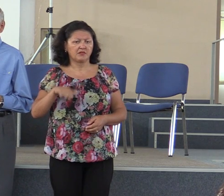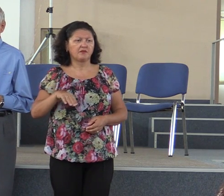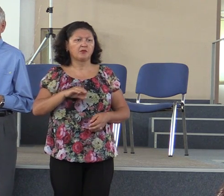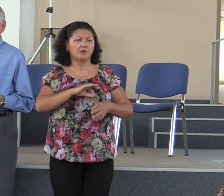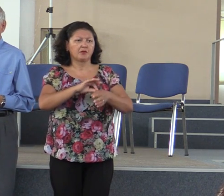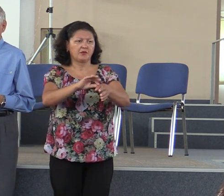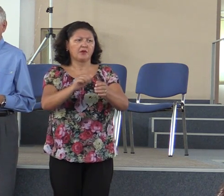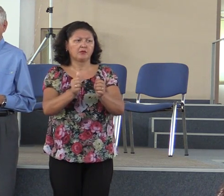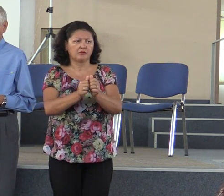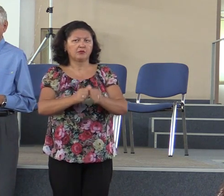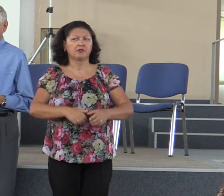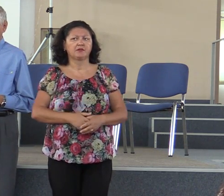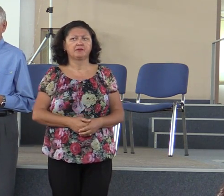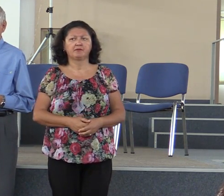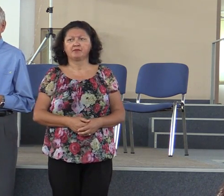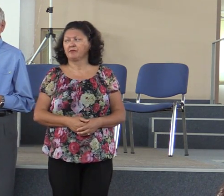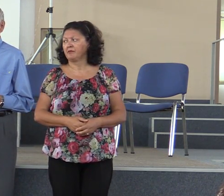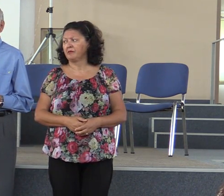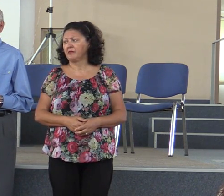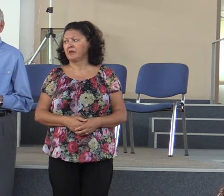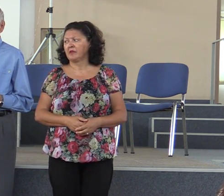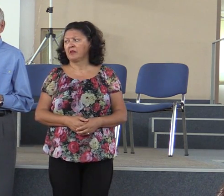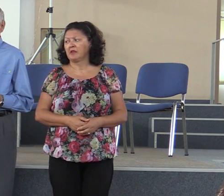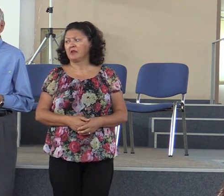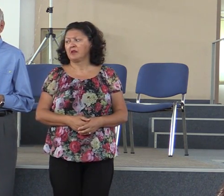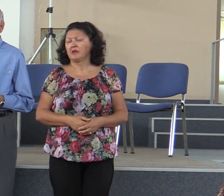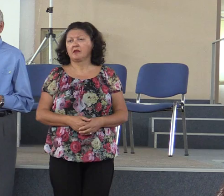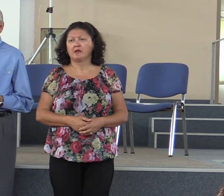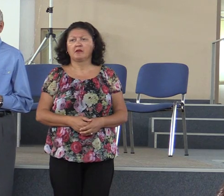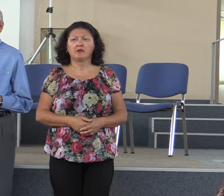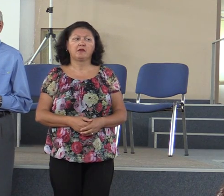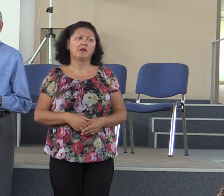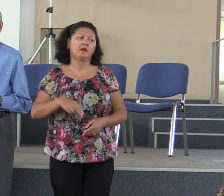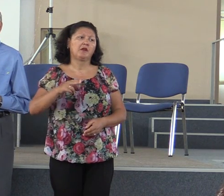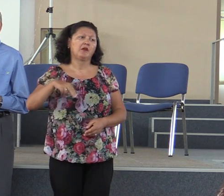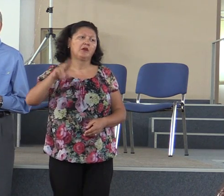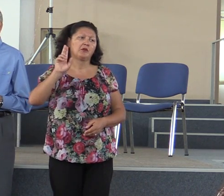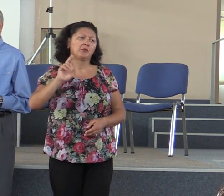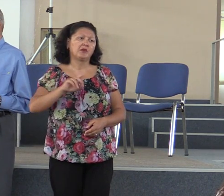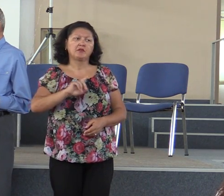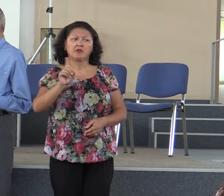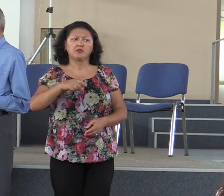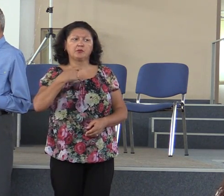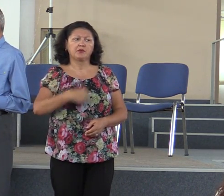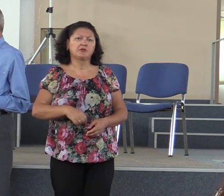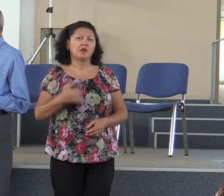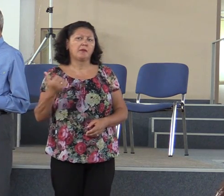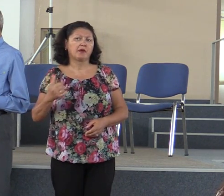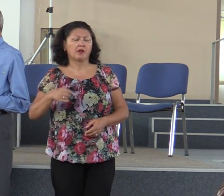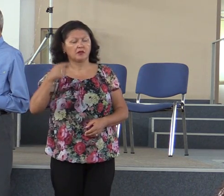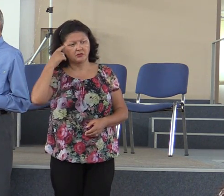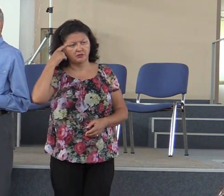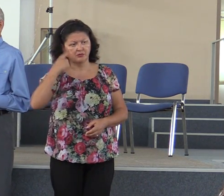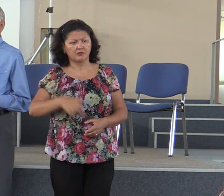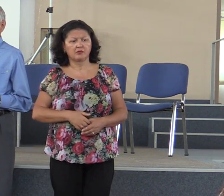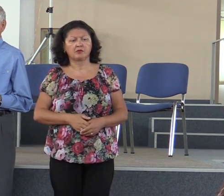There isn't a person in this room that I know of. Nu este nicio persoană în această cameră pe care să o cunosc. Who feels